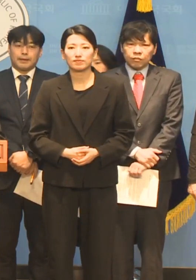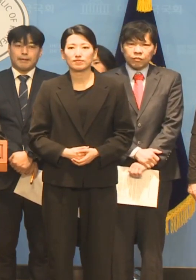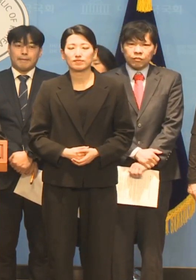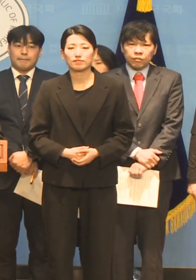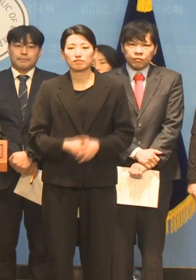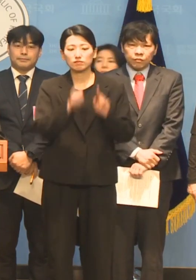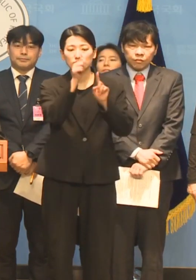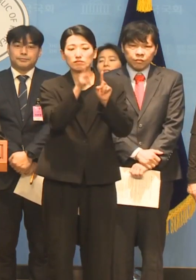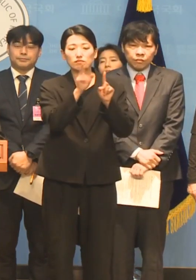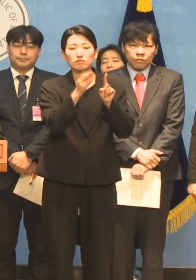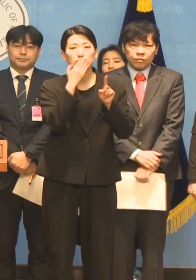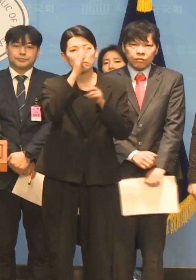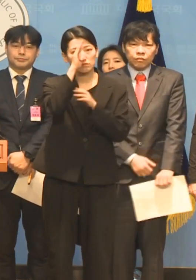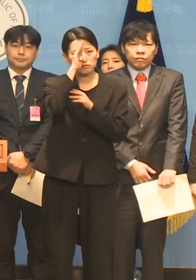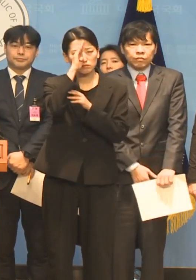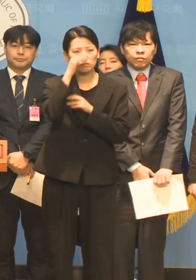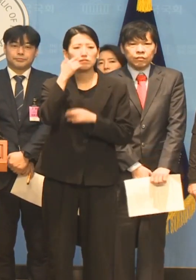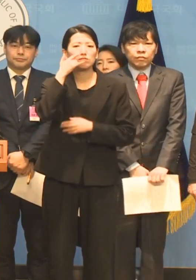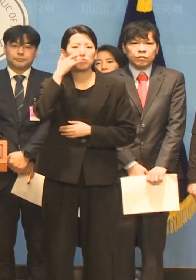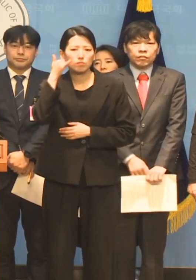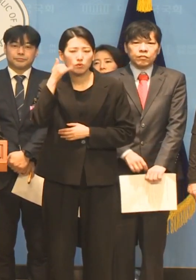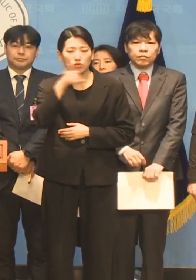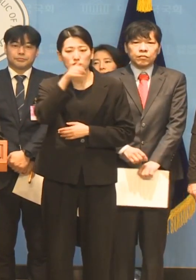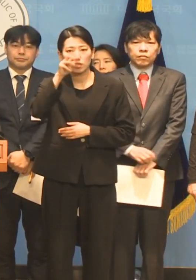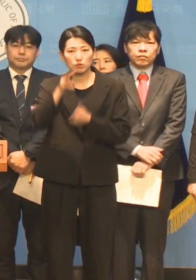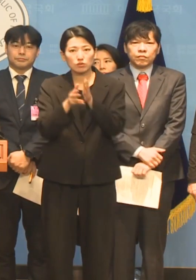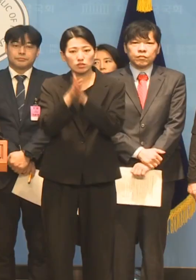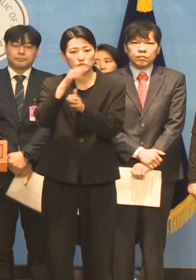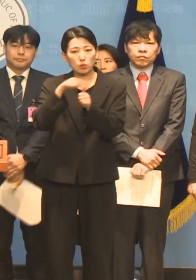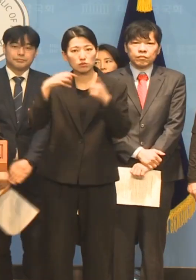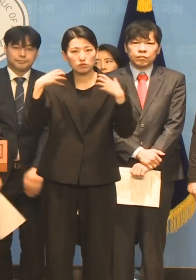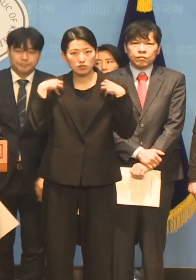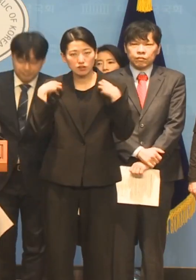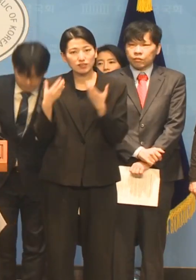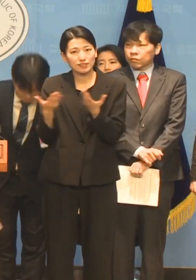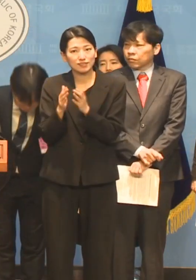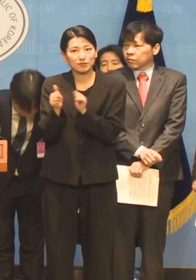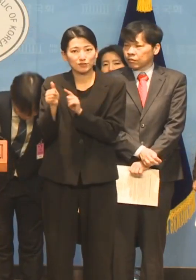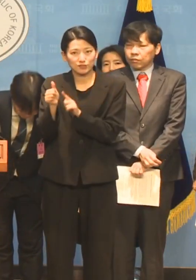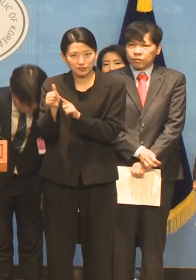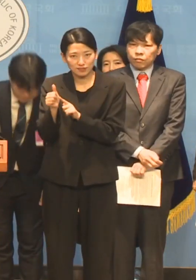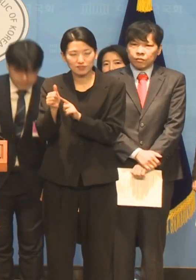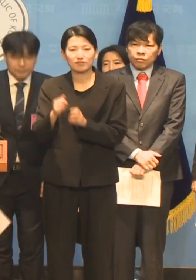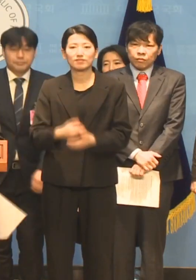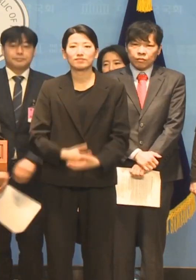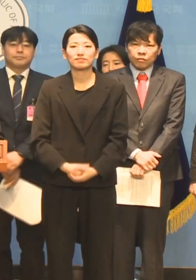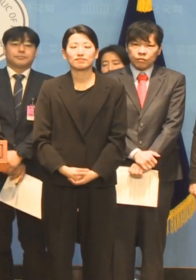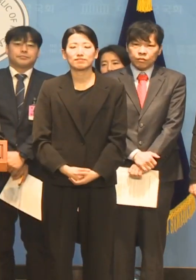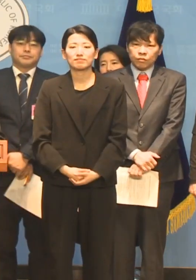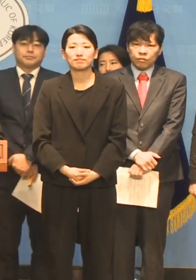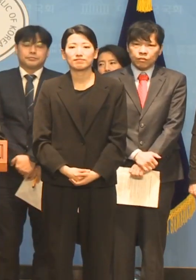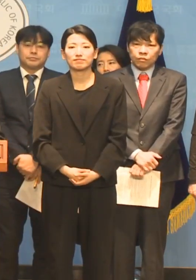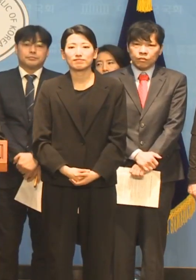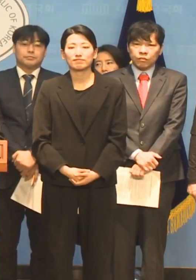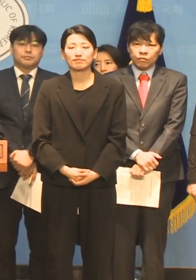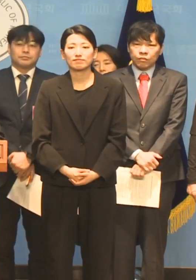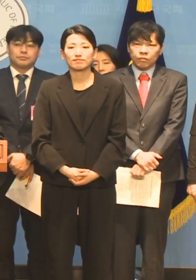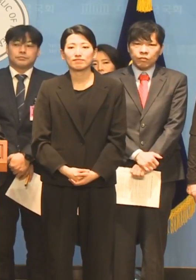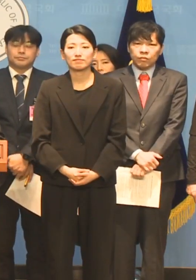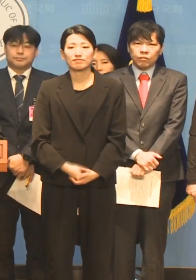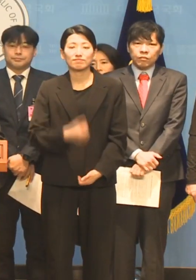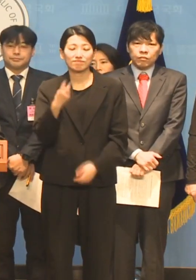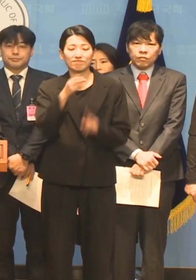1형 당뇨병 환자 부모이자 세종시 교육청 소속 오주학 선생님 자리하셨습니다. 예, 마찬가지로